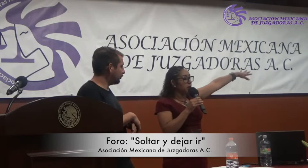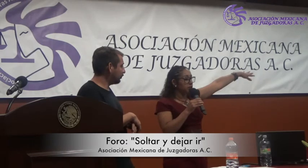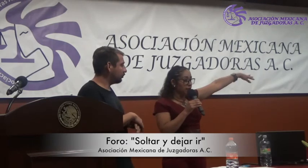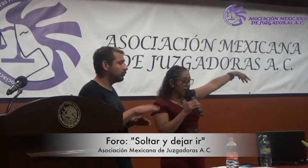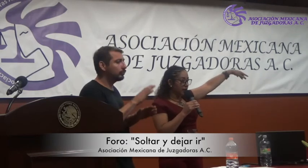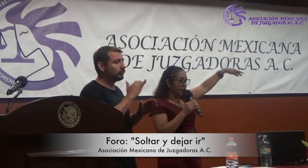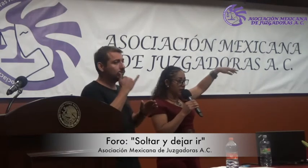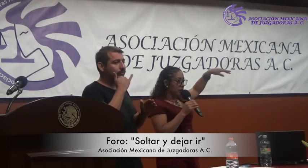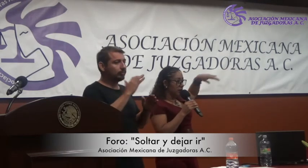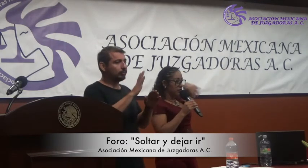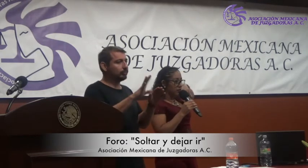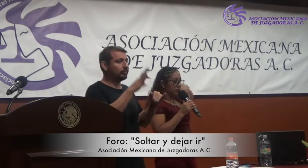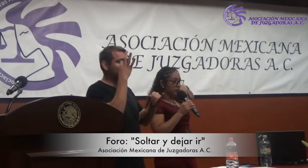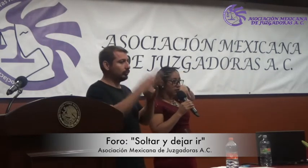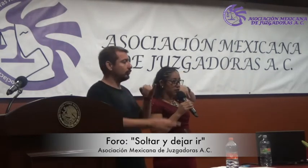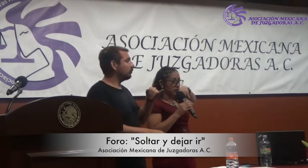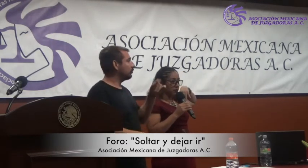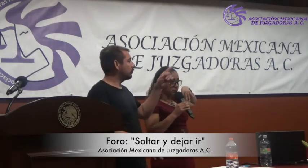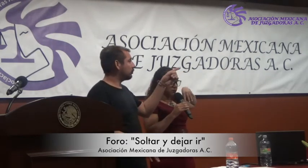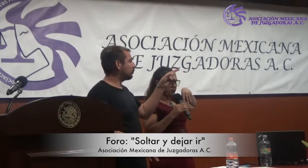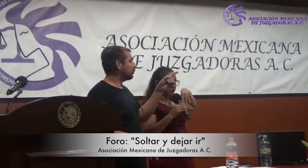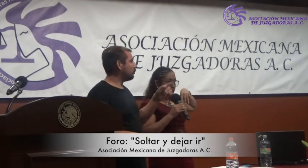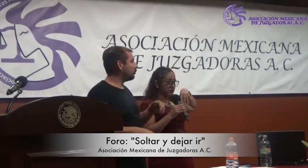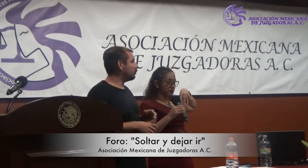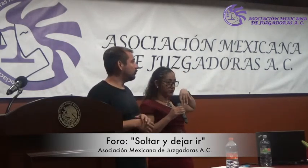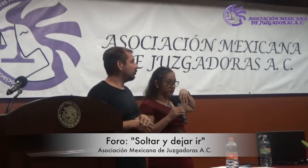Nada más vamos a ver aquí en...